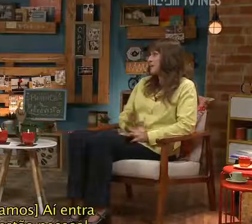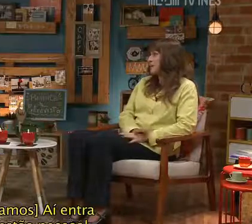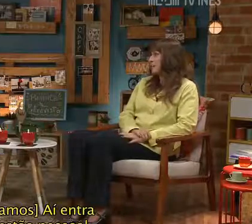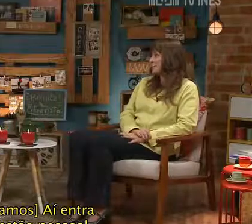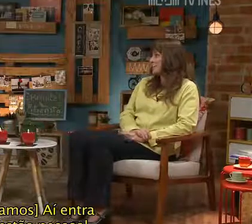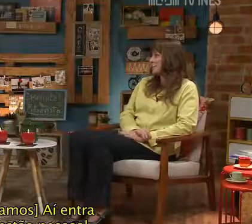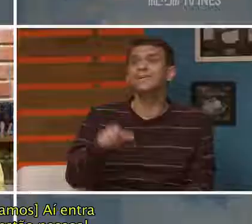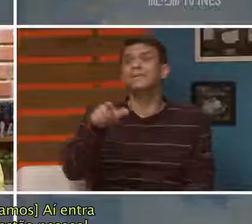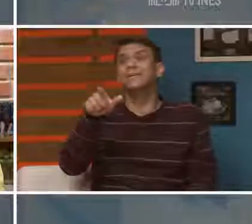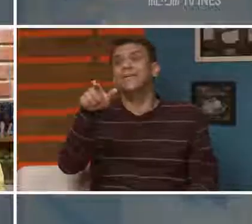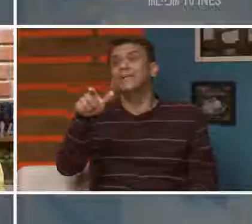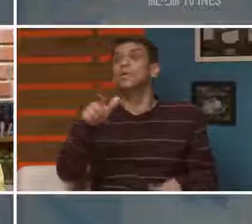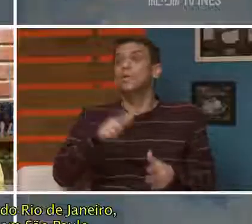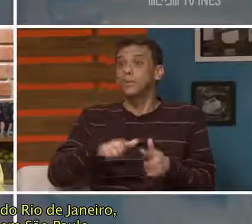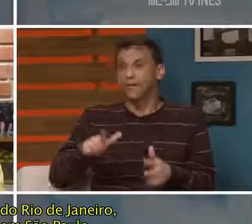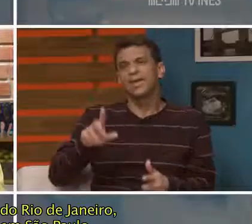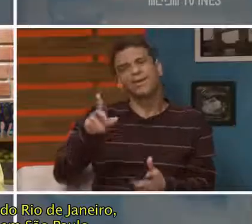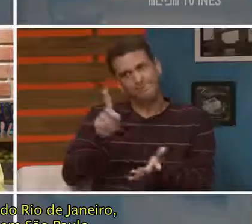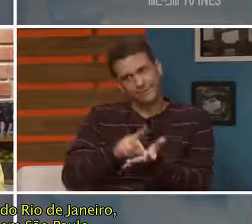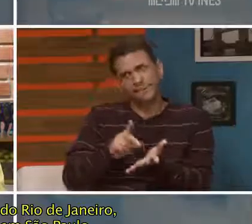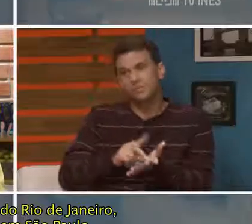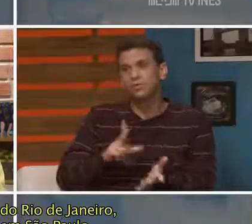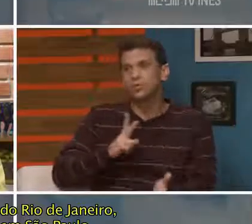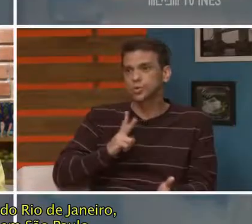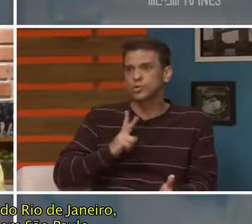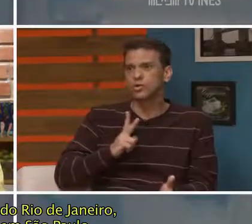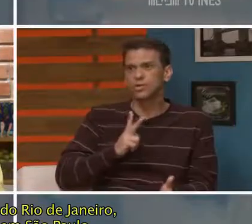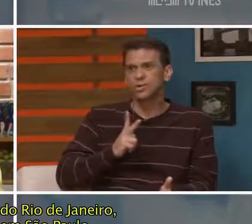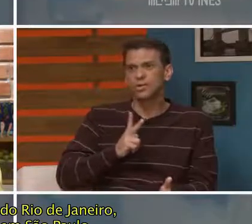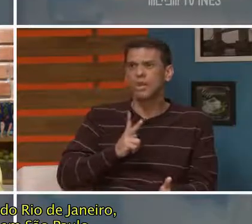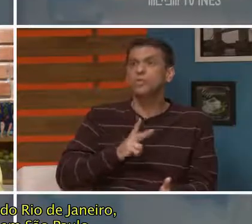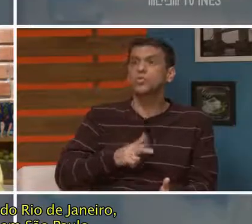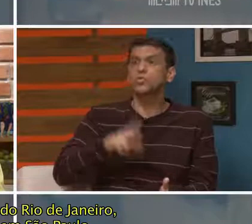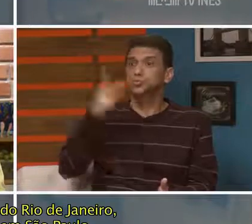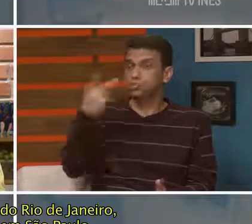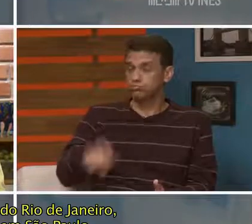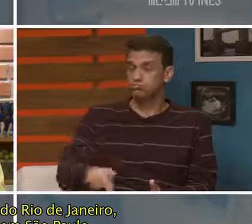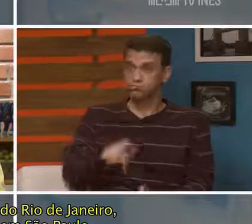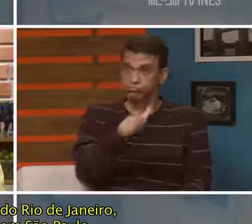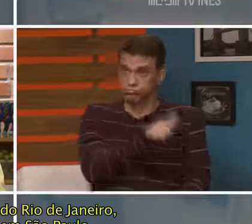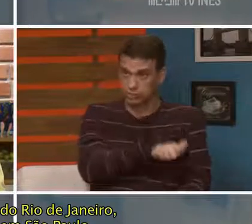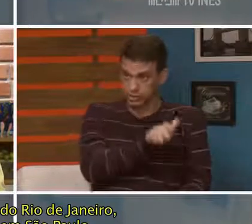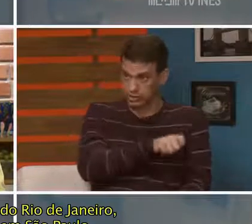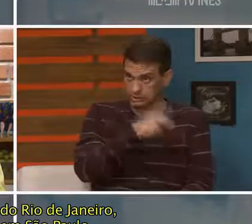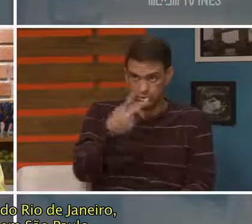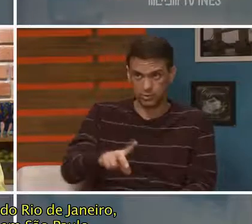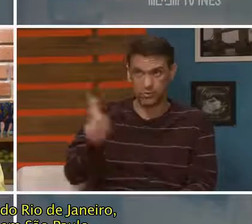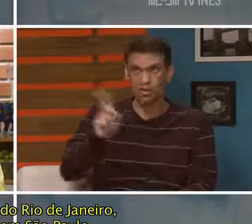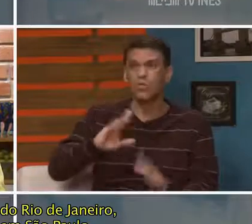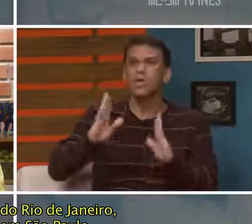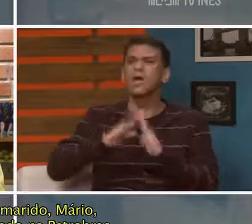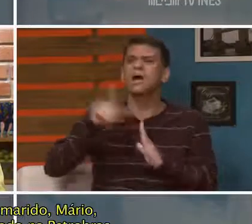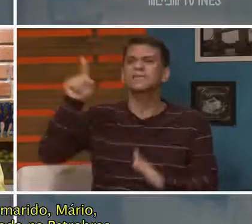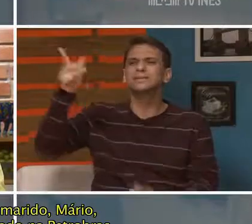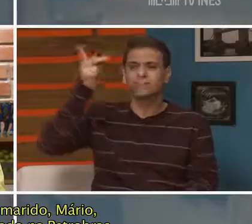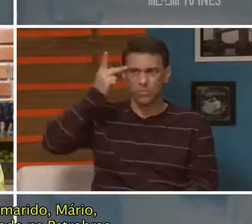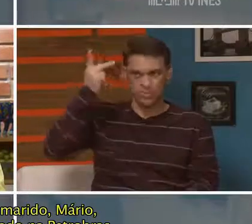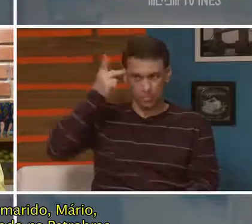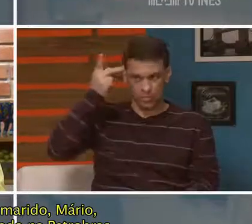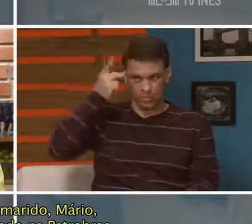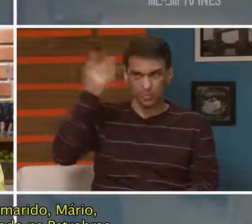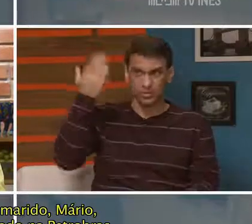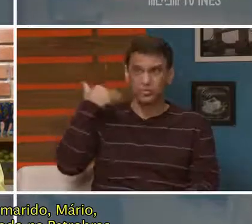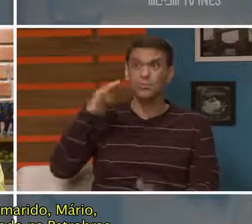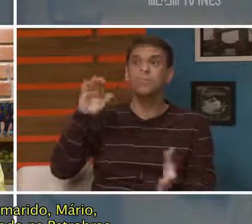E entra uma questão pessoal. Realmente, eu não sou do Rio de Janeiro, morava em São Paulo. E